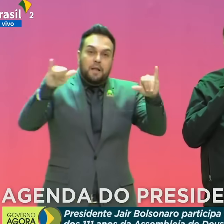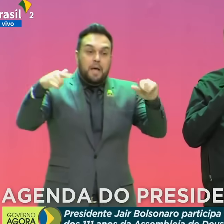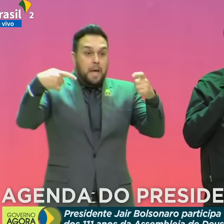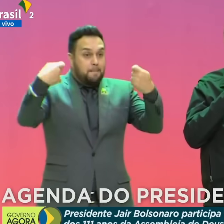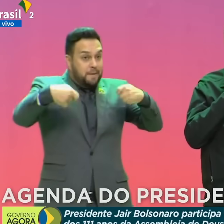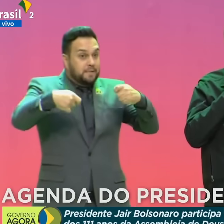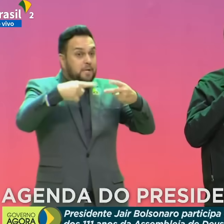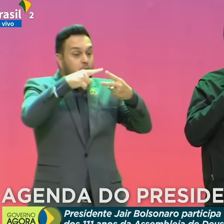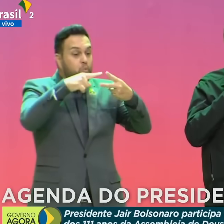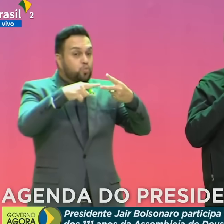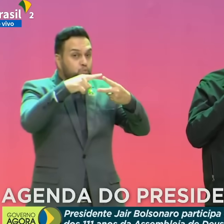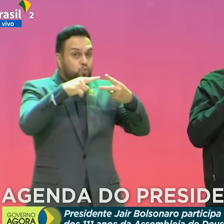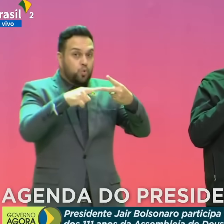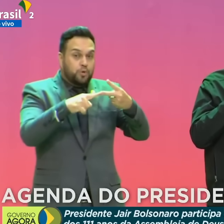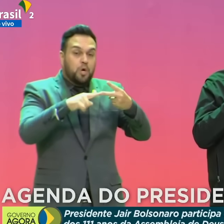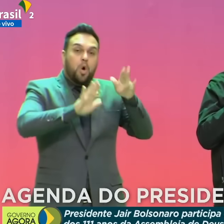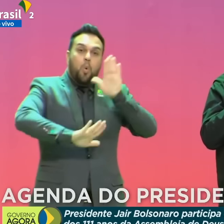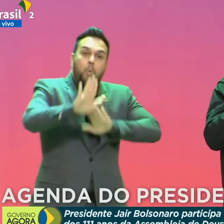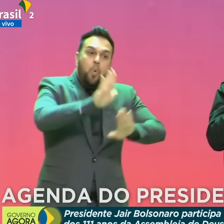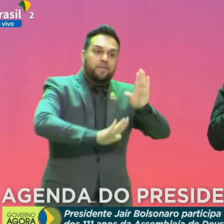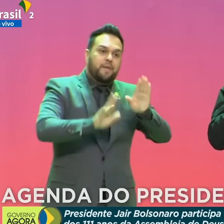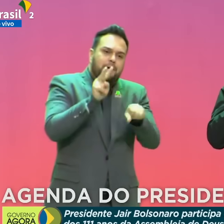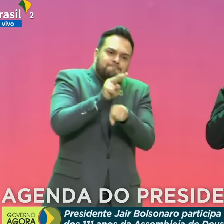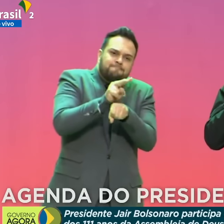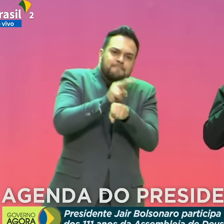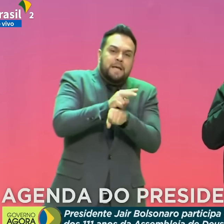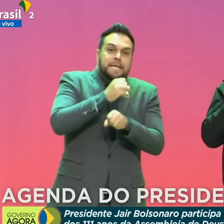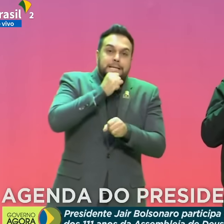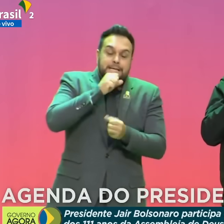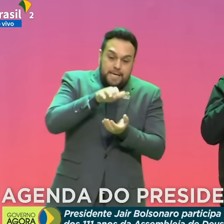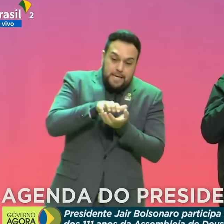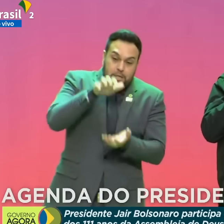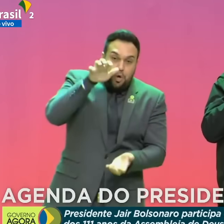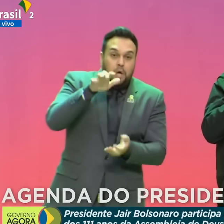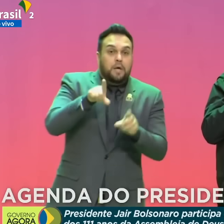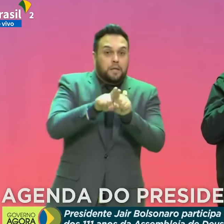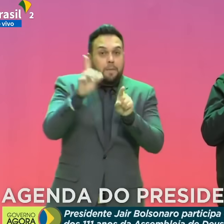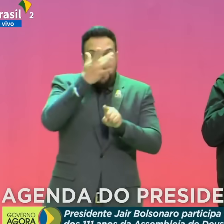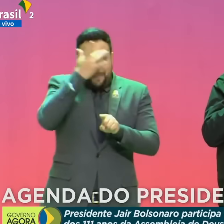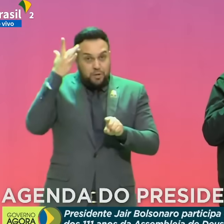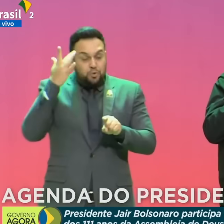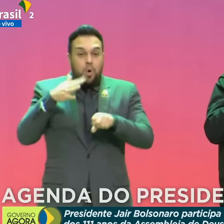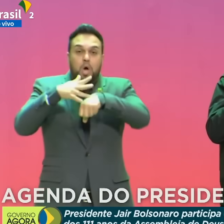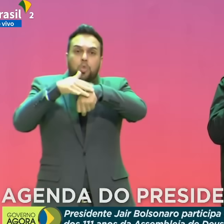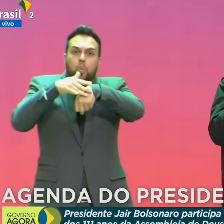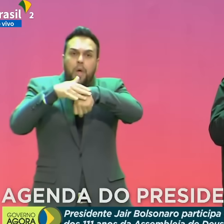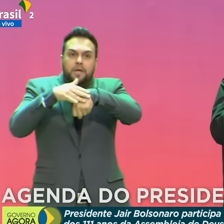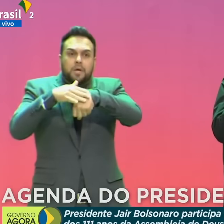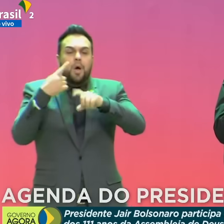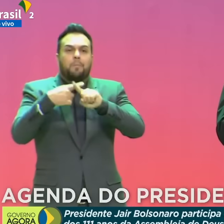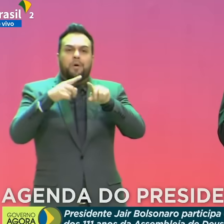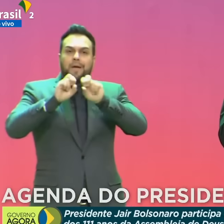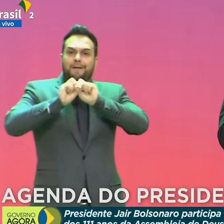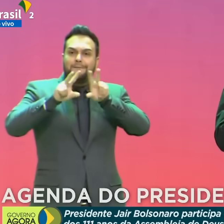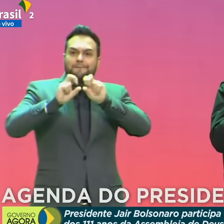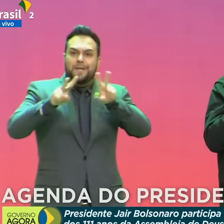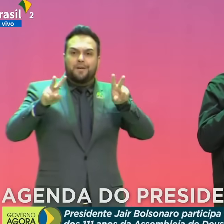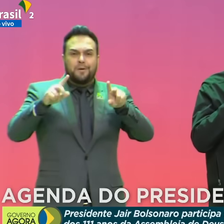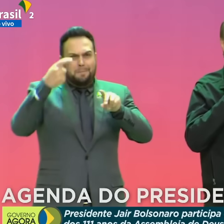deveríamos trabalhar, cuidar dos idosos e das pessoas com comorbidade, porque o vírus não iria